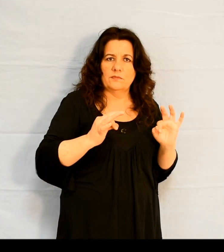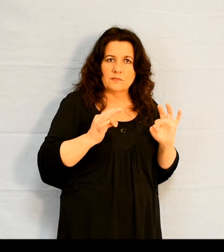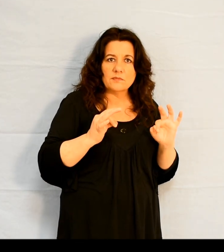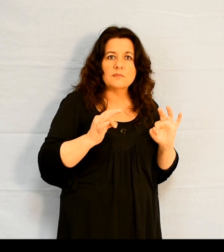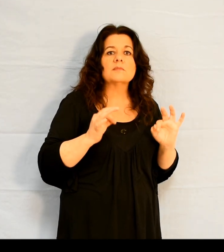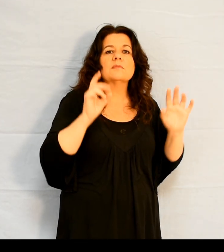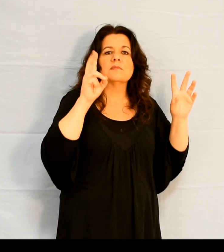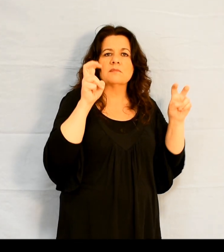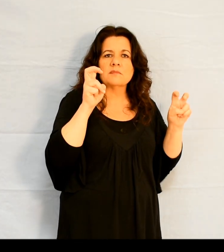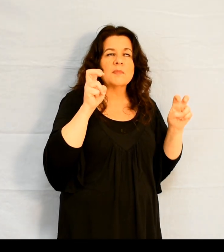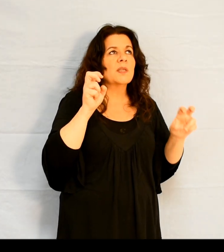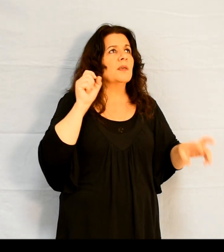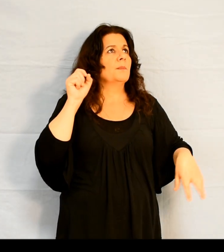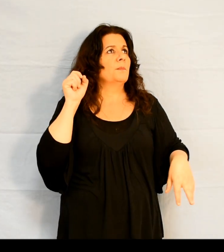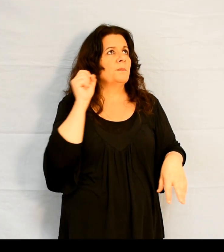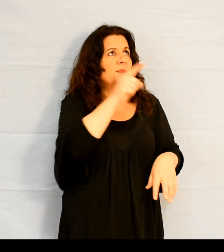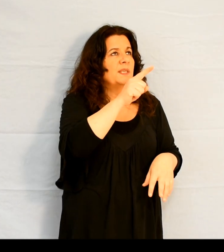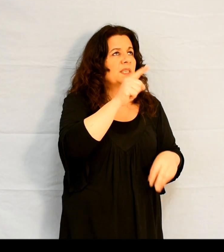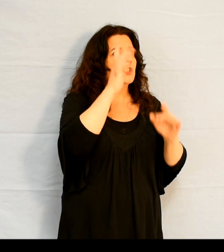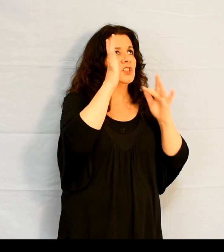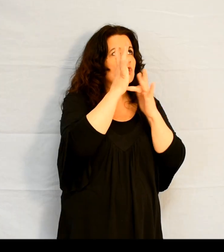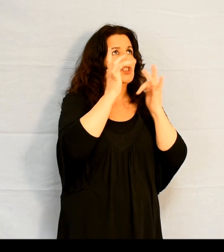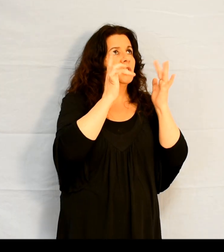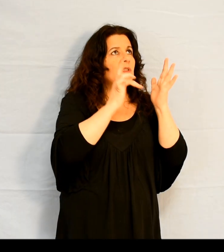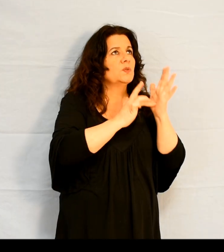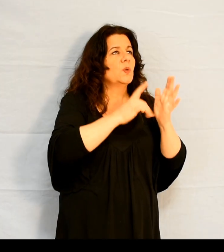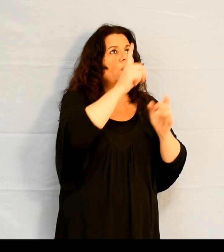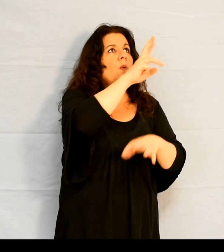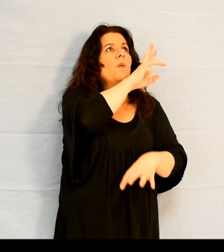Celui-ci est Jésus, le roi des Juifs.